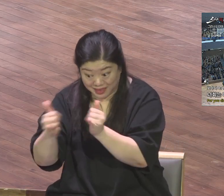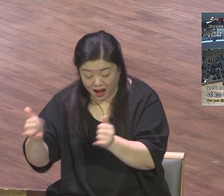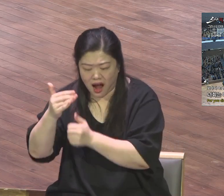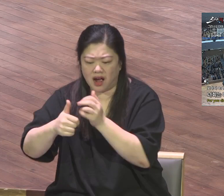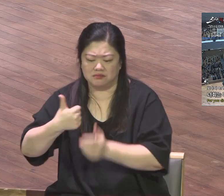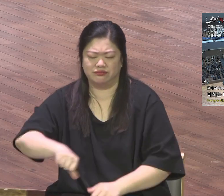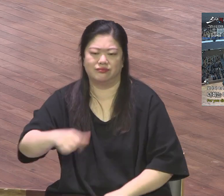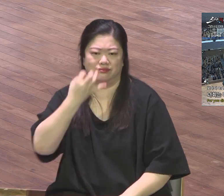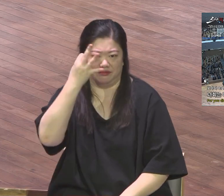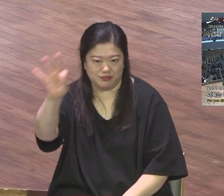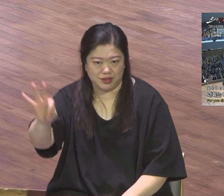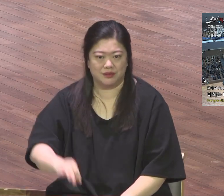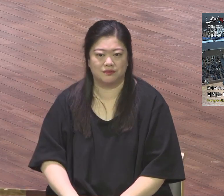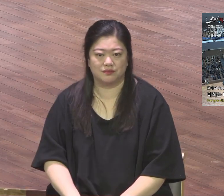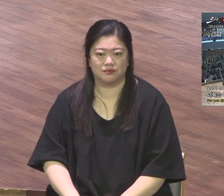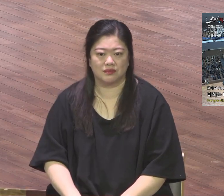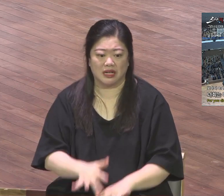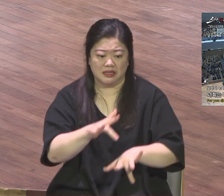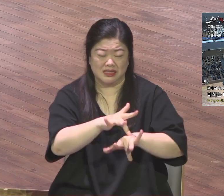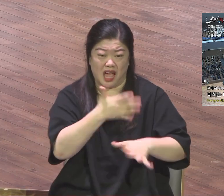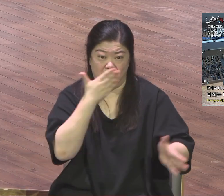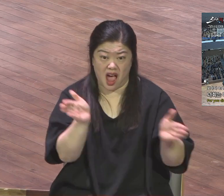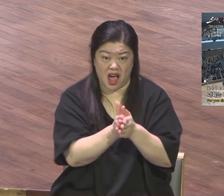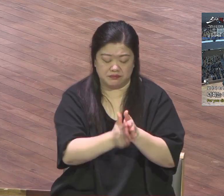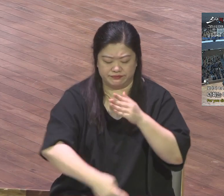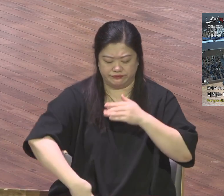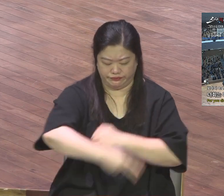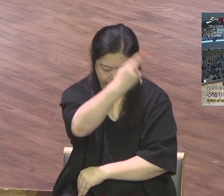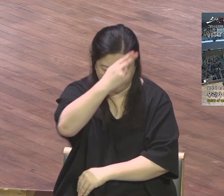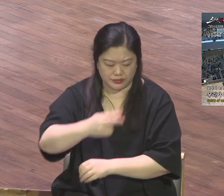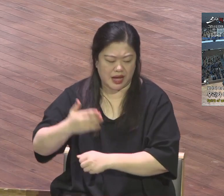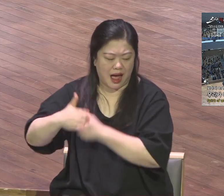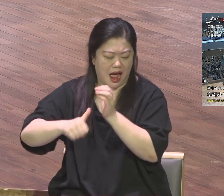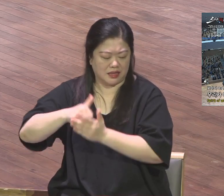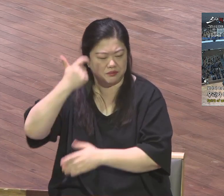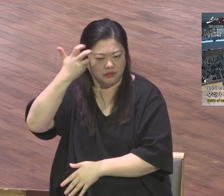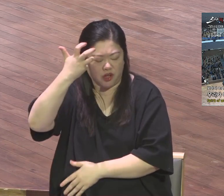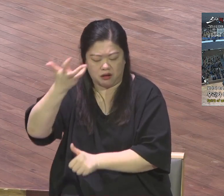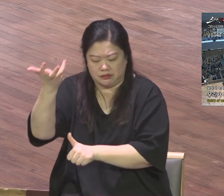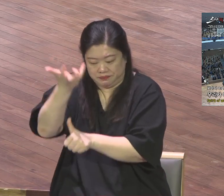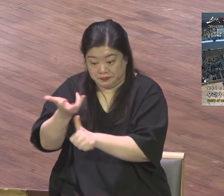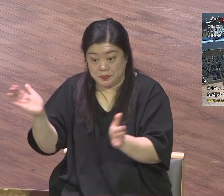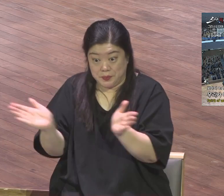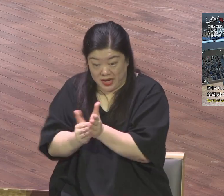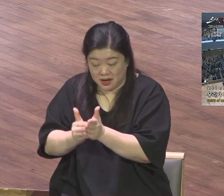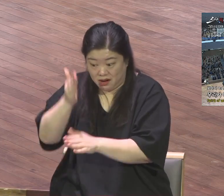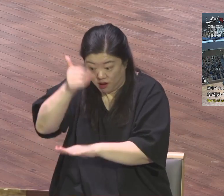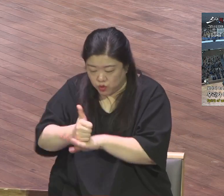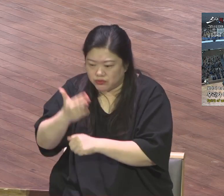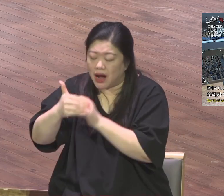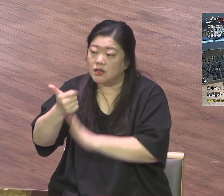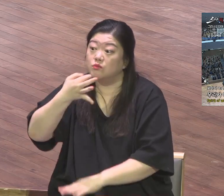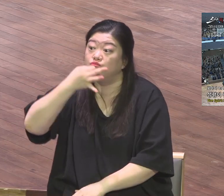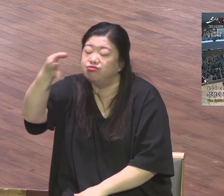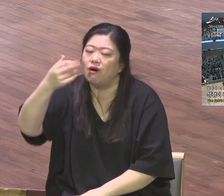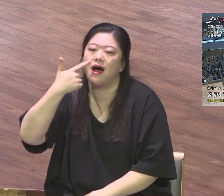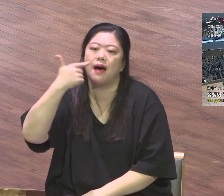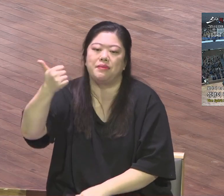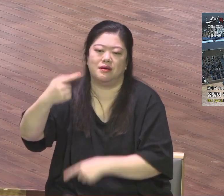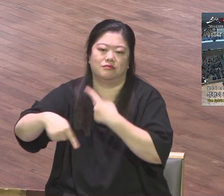너희는 다시 무서워하는 종의 영을 받지 아니하고 양자의 영을 받았으므로 우리가 아빠 아버지라고